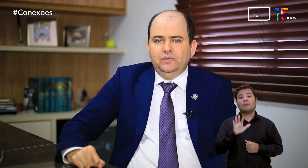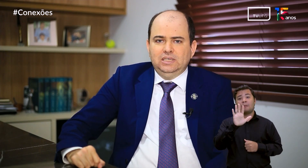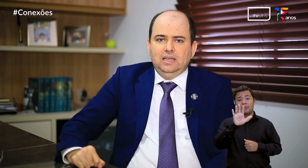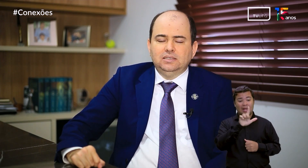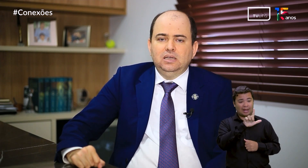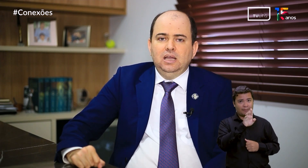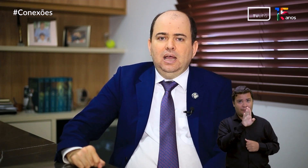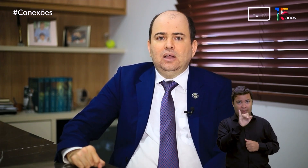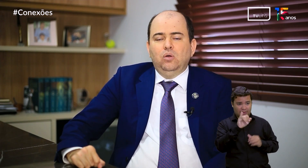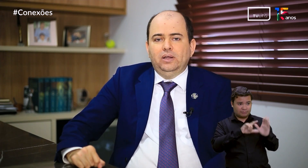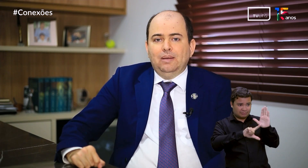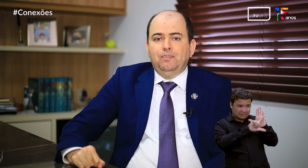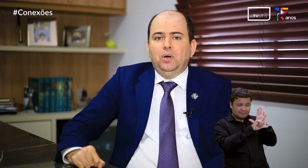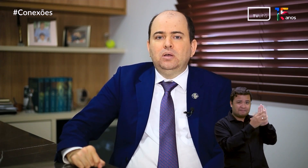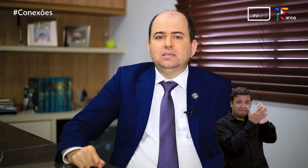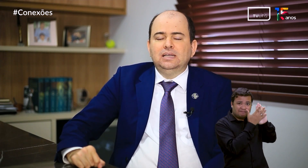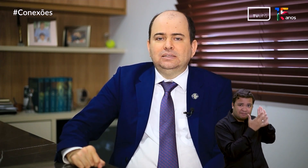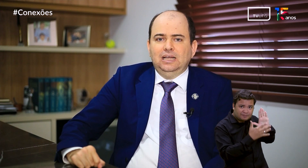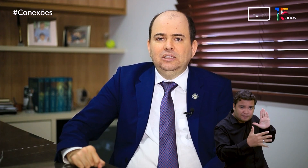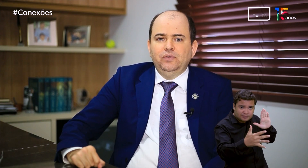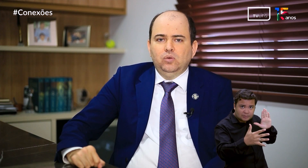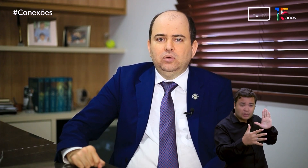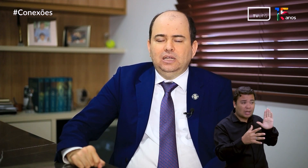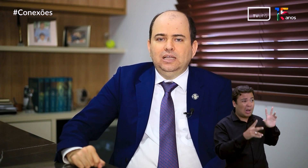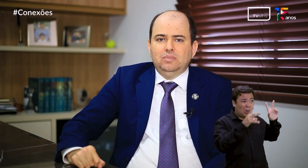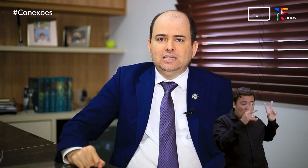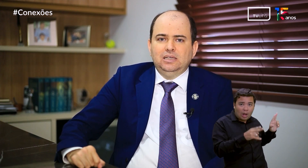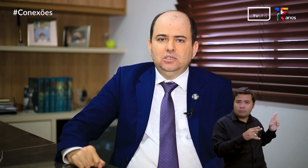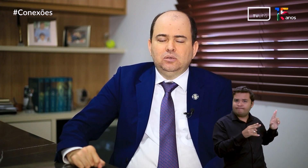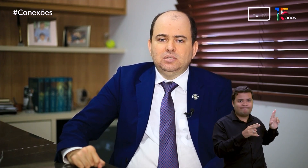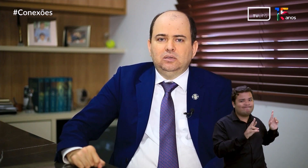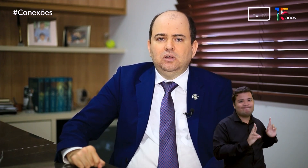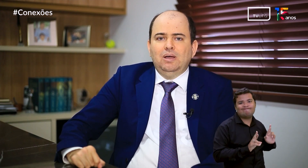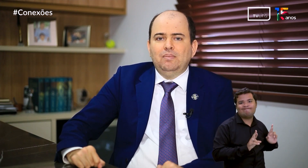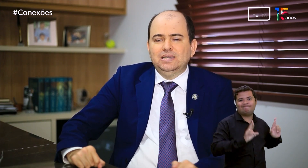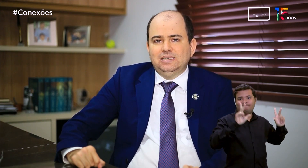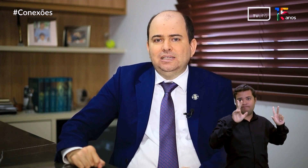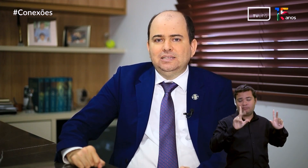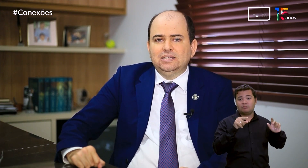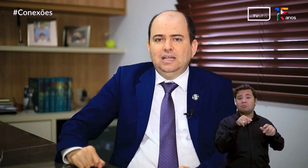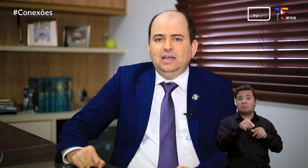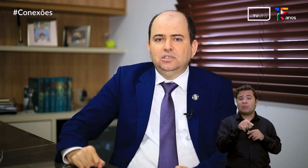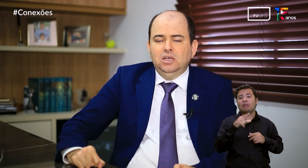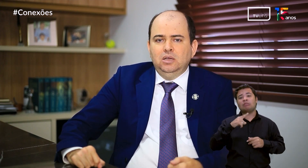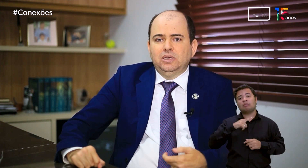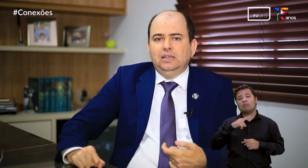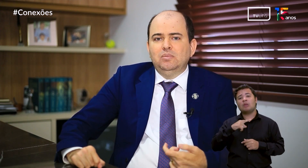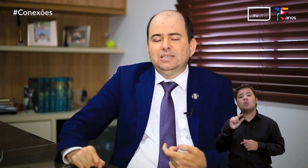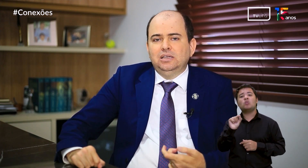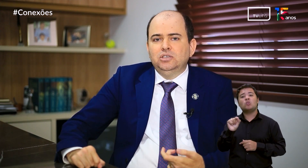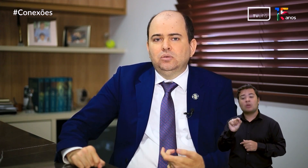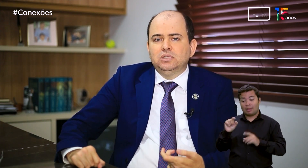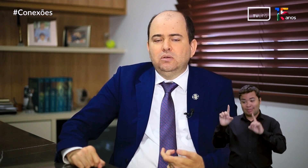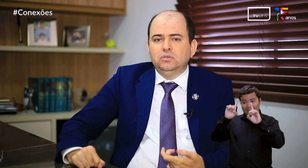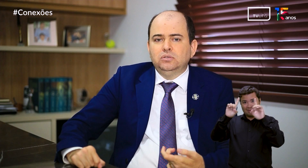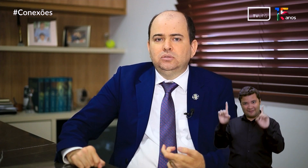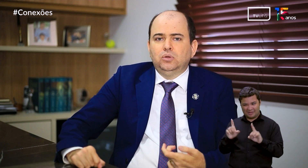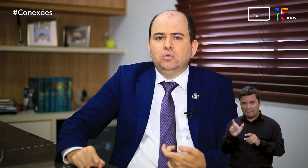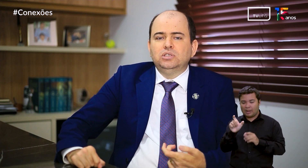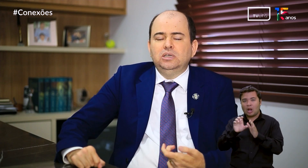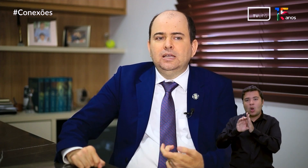pessoa com deficiência. Agora, após a entrada em vigor da Lei Brasileira de Inclusão, não há mais essa necessidade, porque a Lei Brasileira de